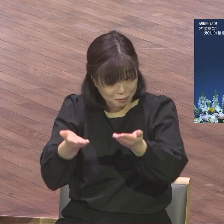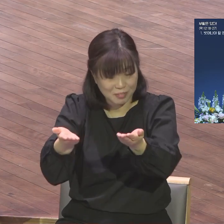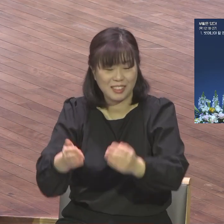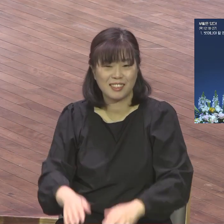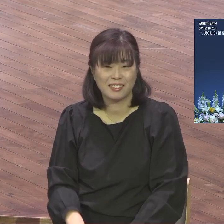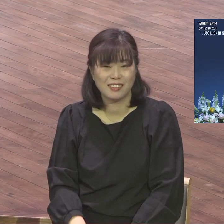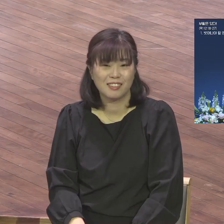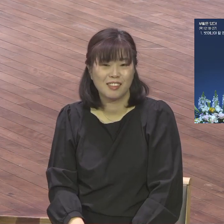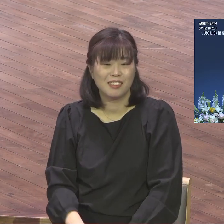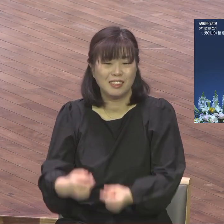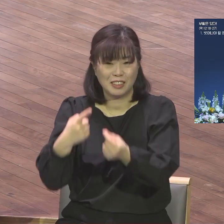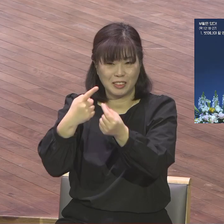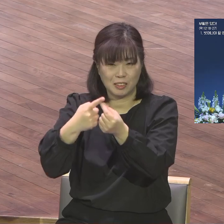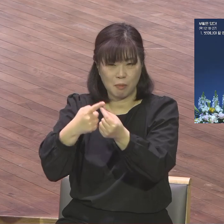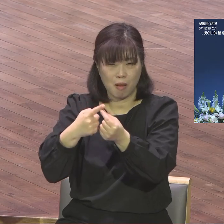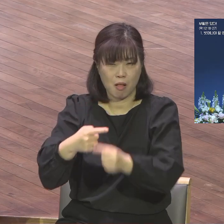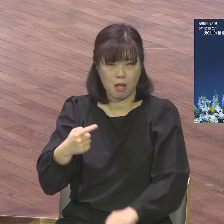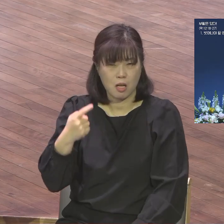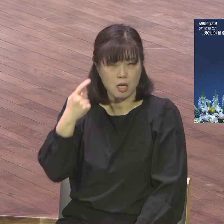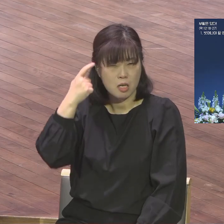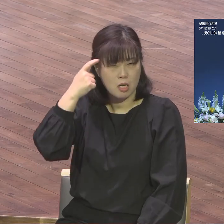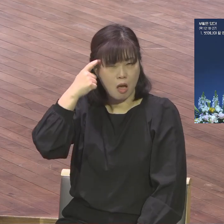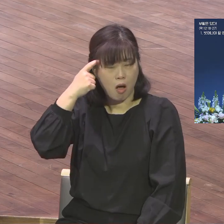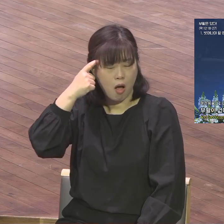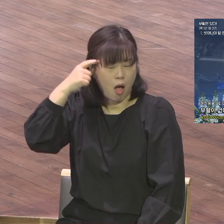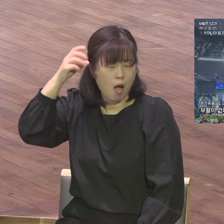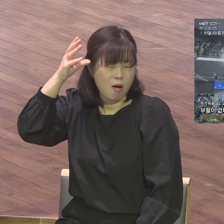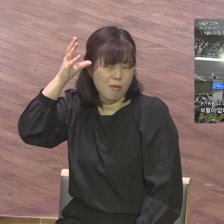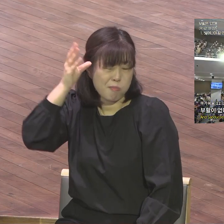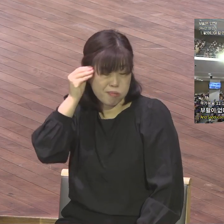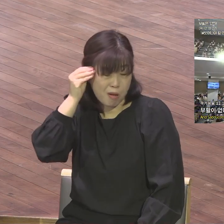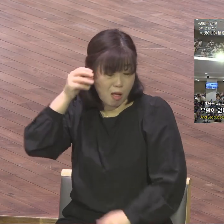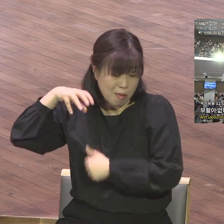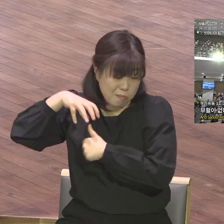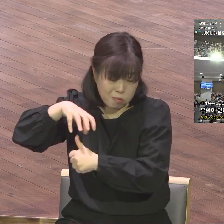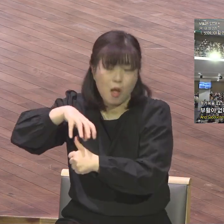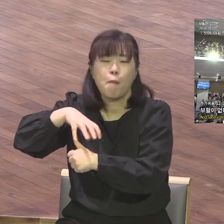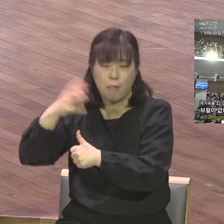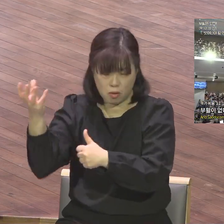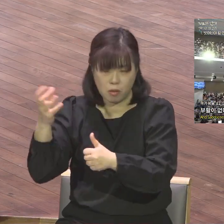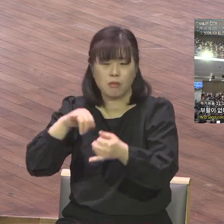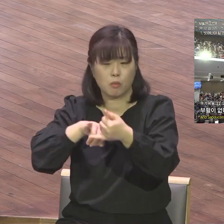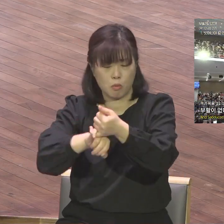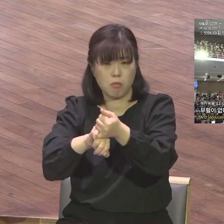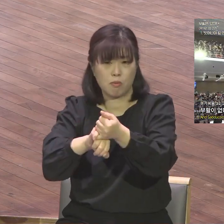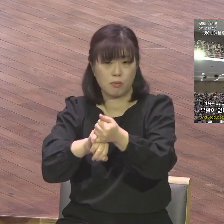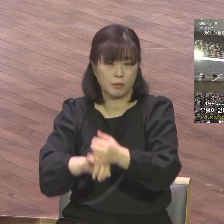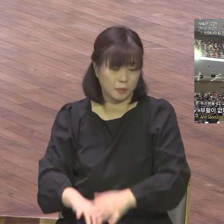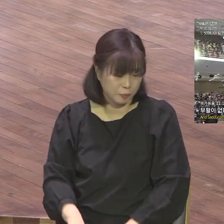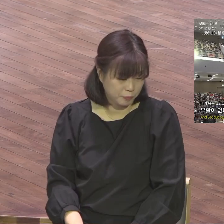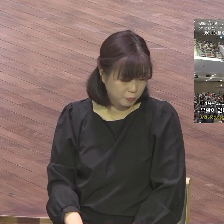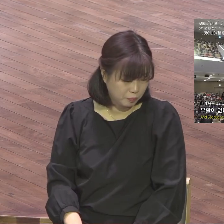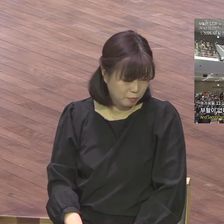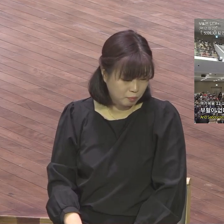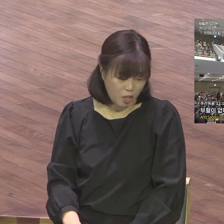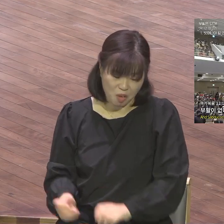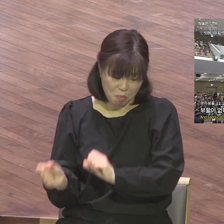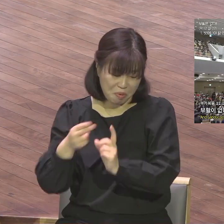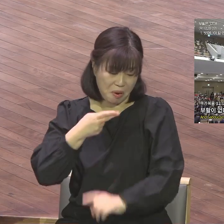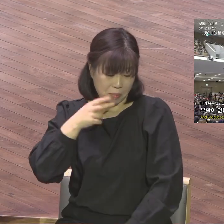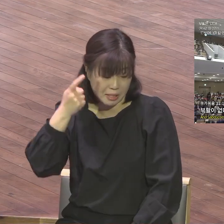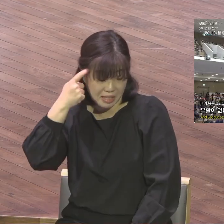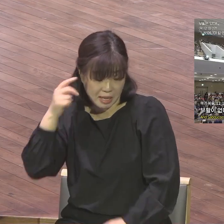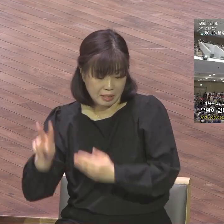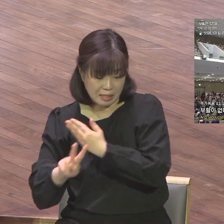할 영적 무지입니다. 18절입니다. 부활이 없다 하는 사두개인들이 예수께